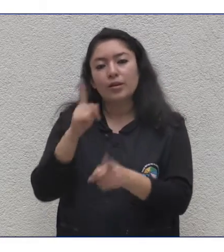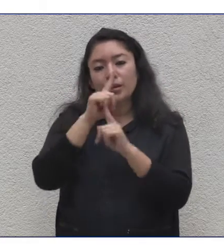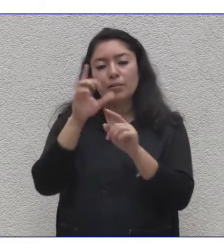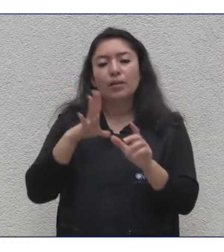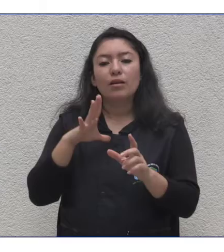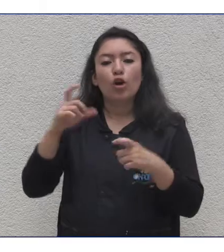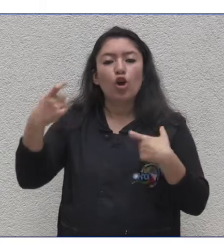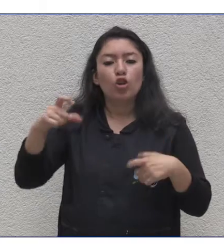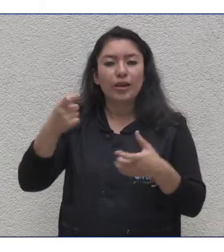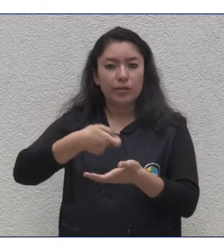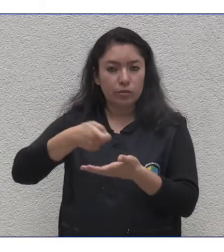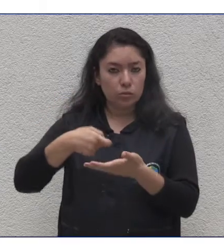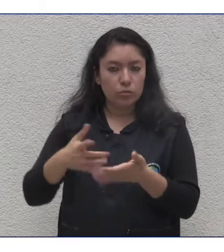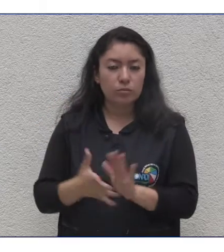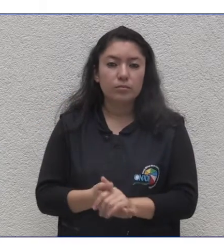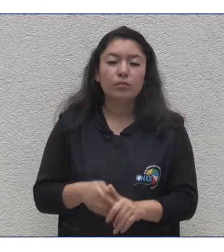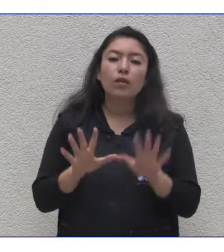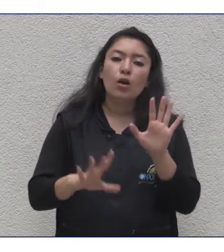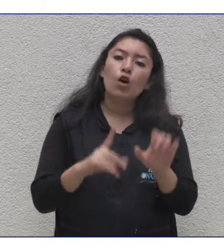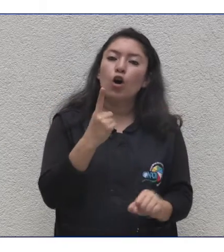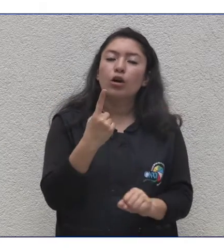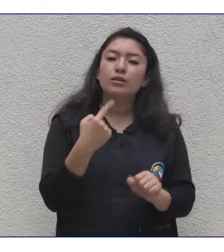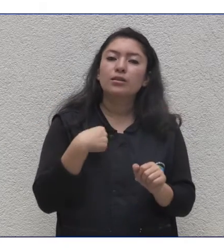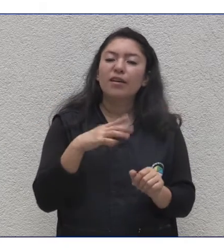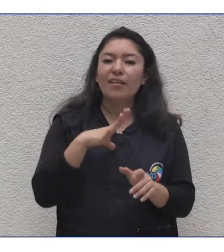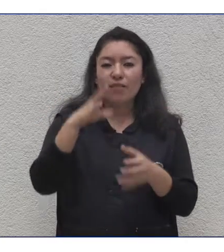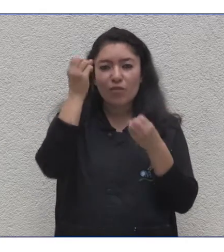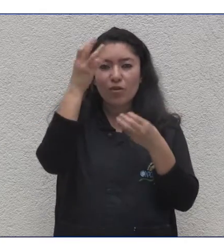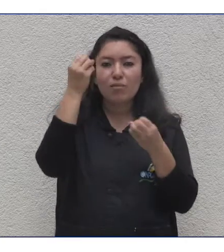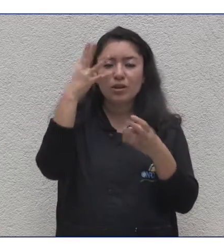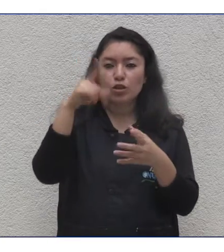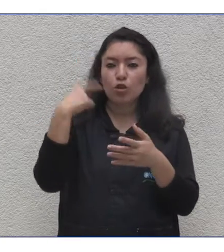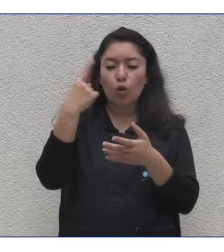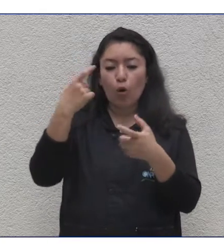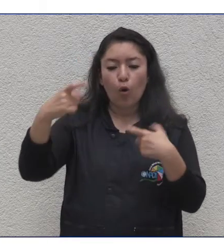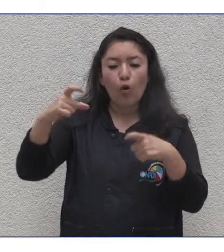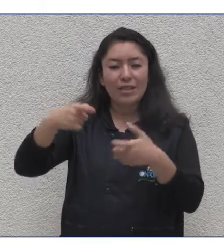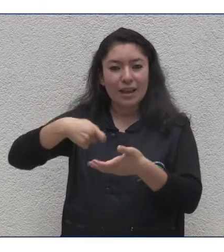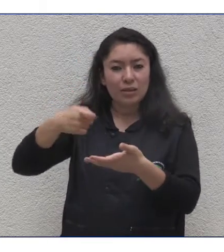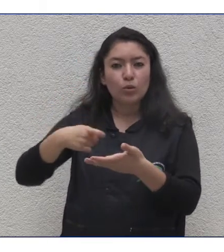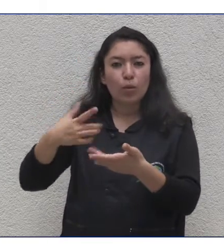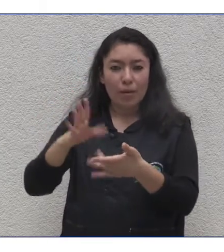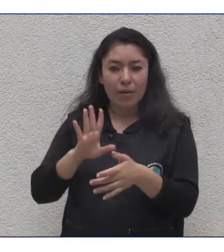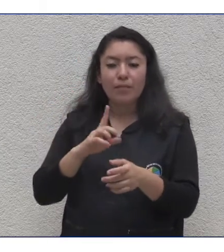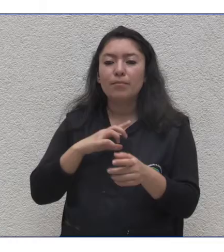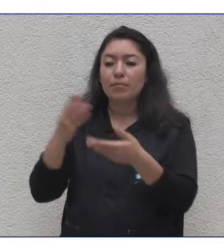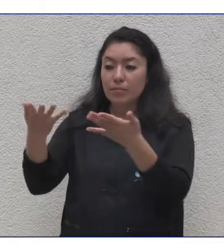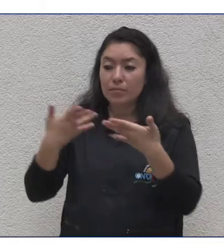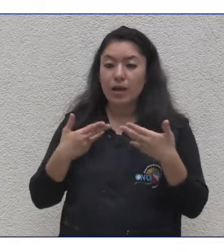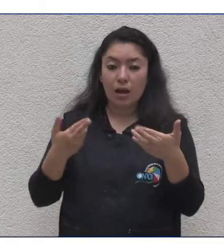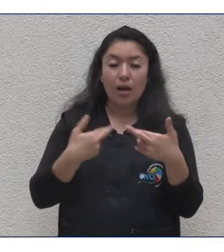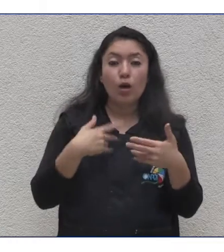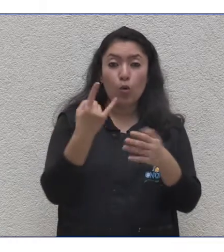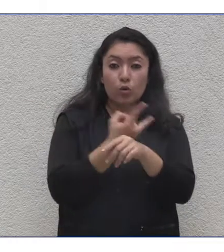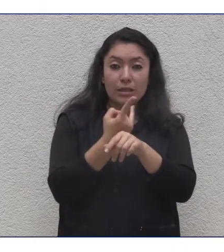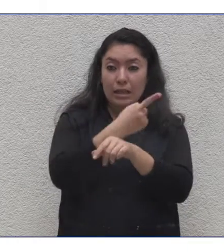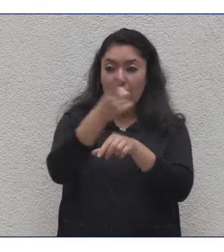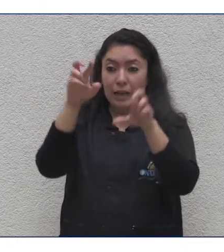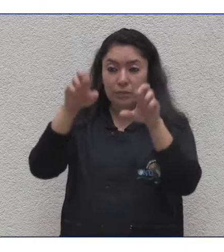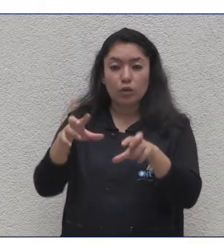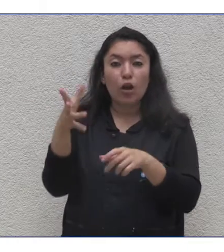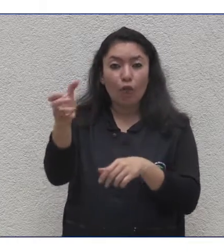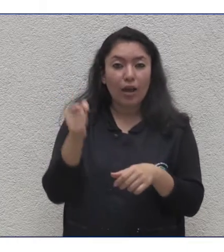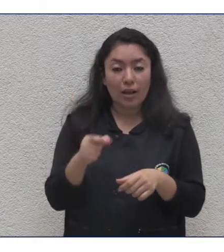contenido de los contratos. 11. La información sobre contrataciones de todos los bienes y servicios que son utilizados por los